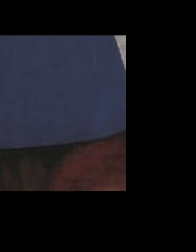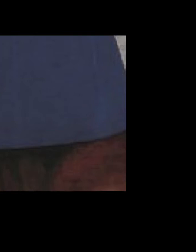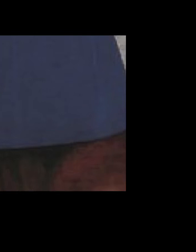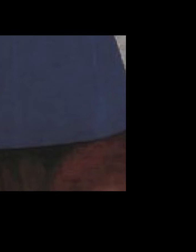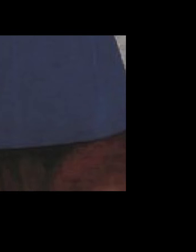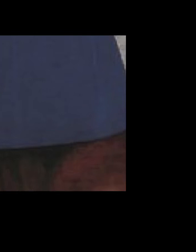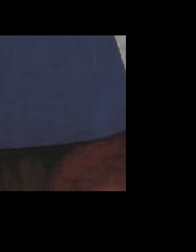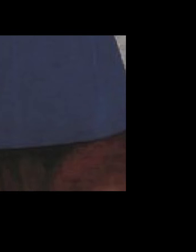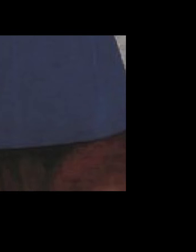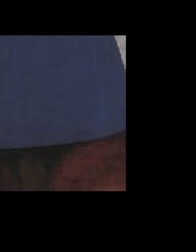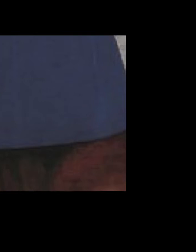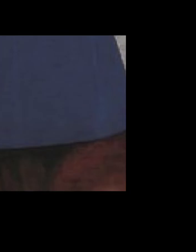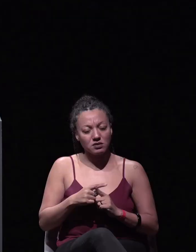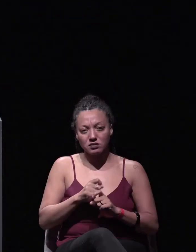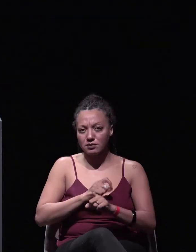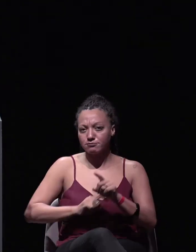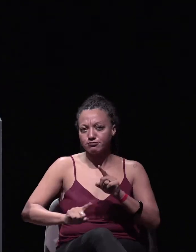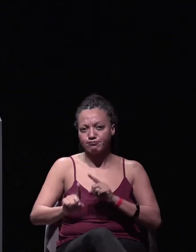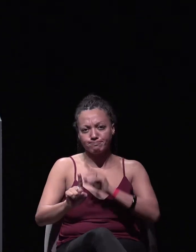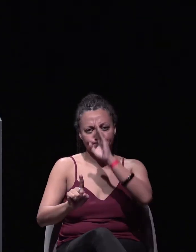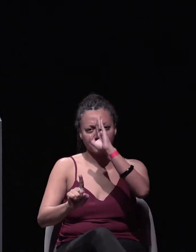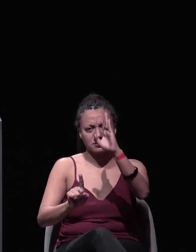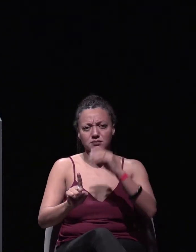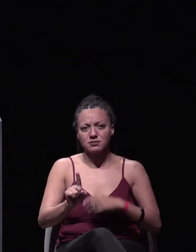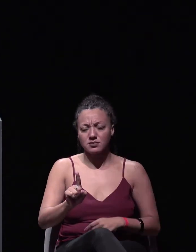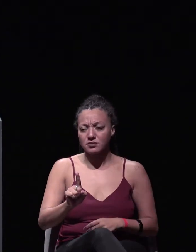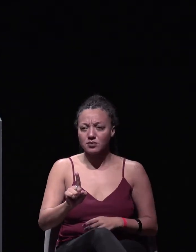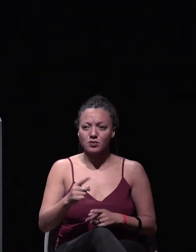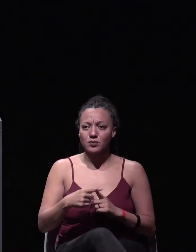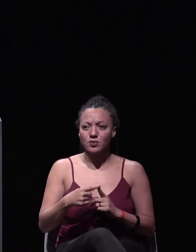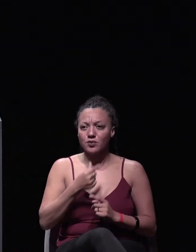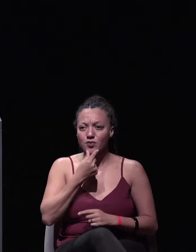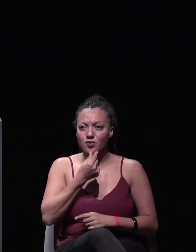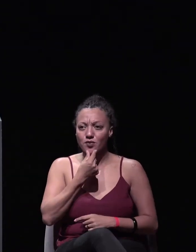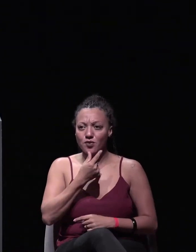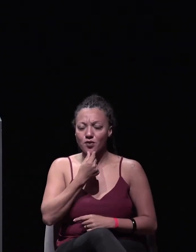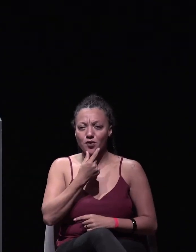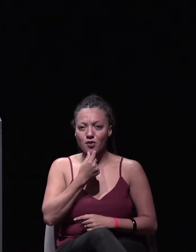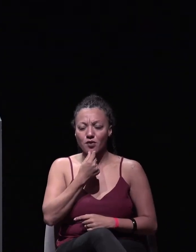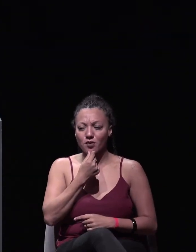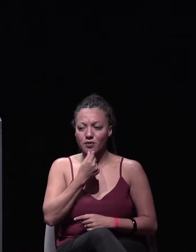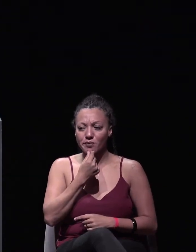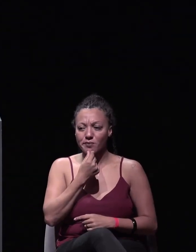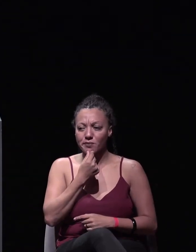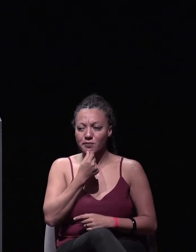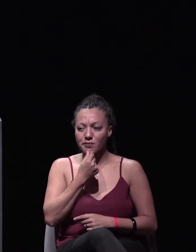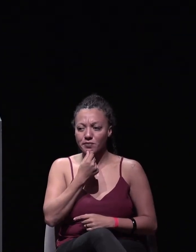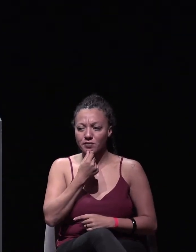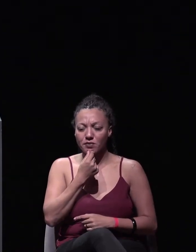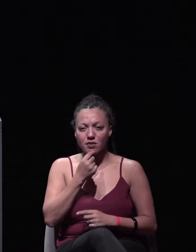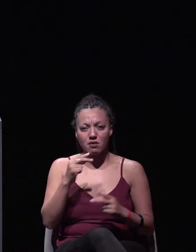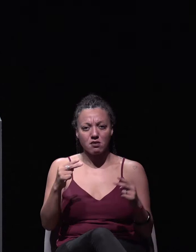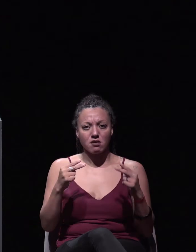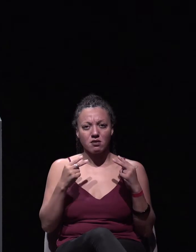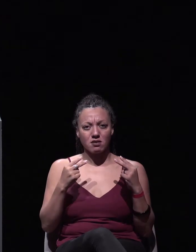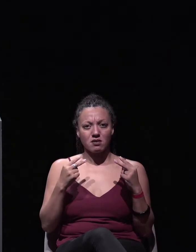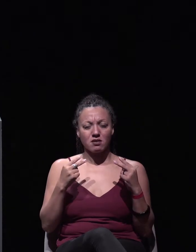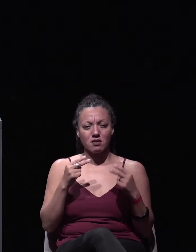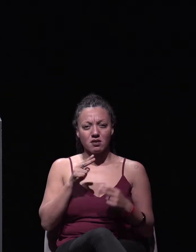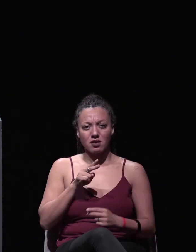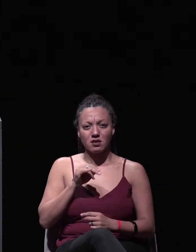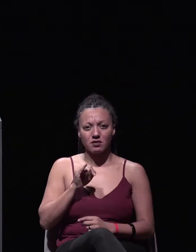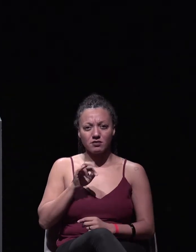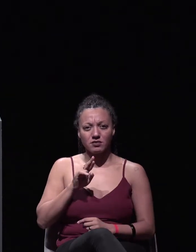aqui criando esse protagonista, né? Que tem o homem, é a virtude, né? O que é a virtude? É a